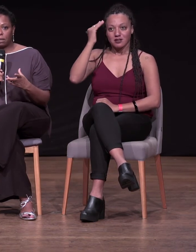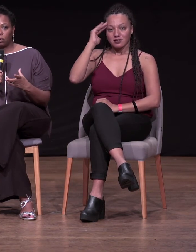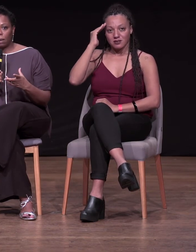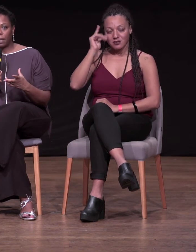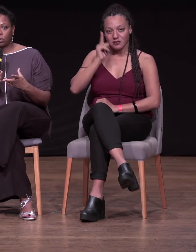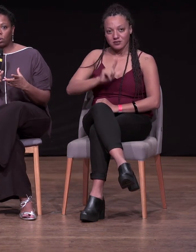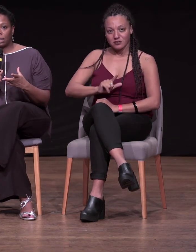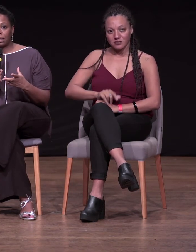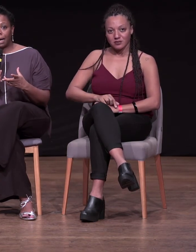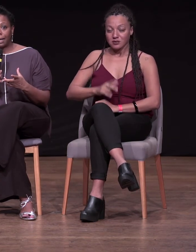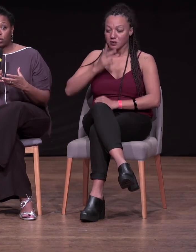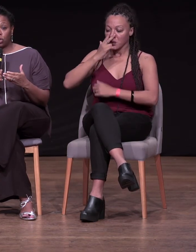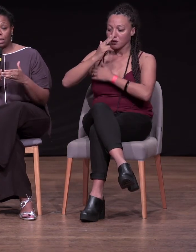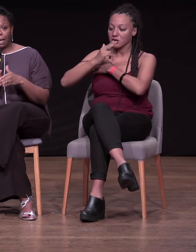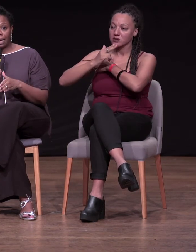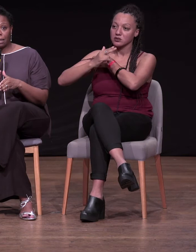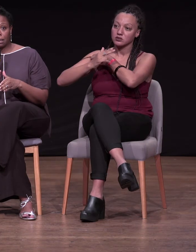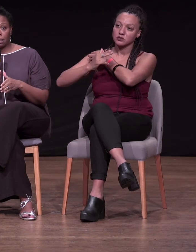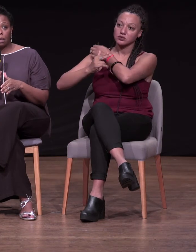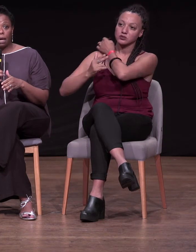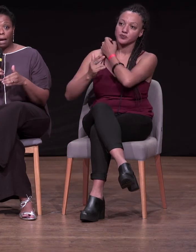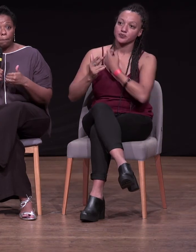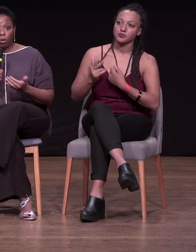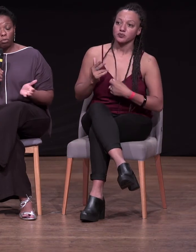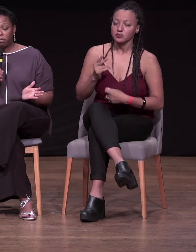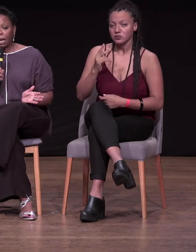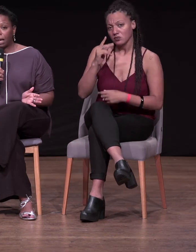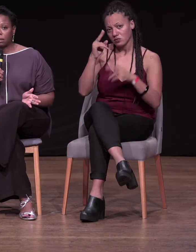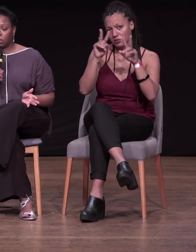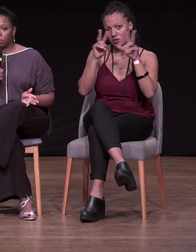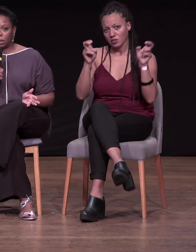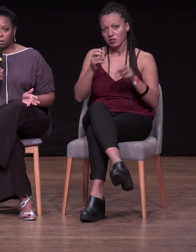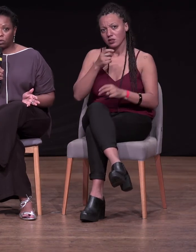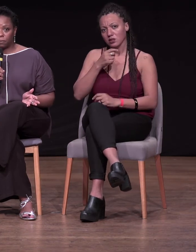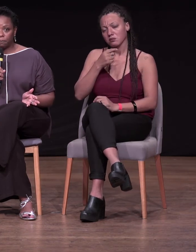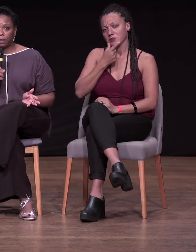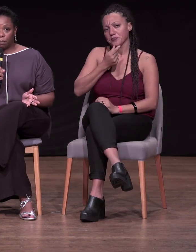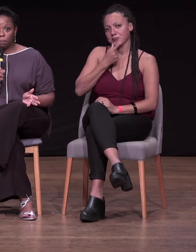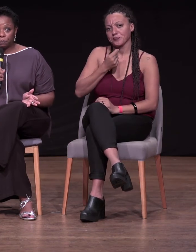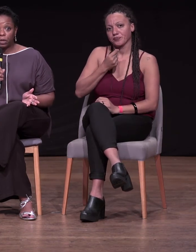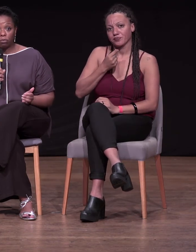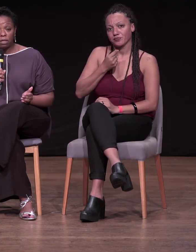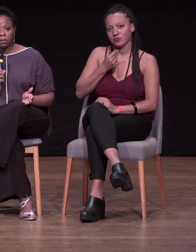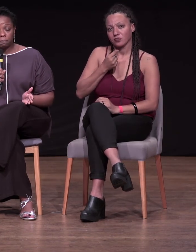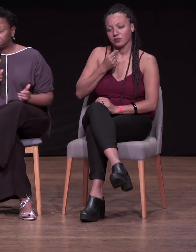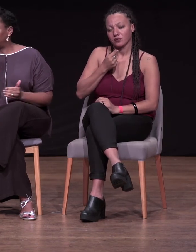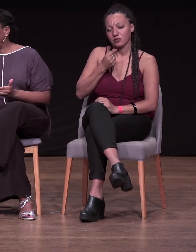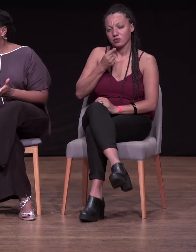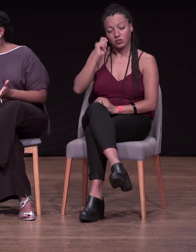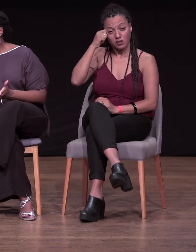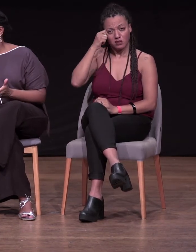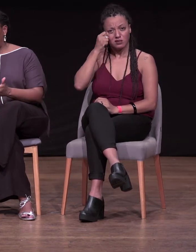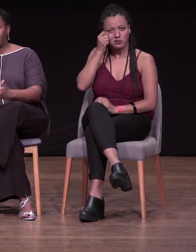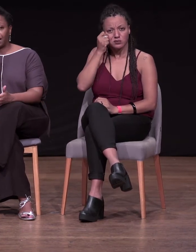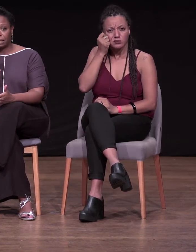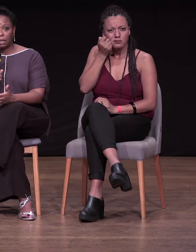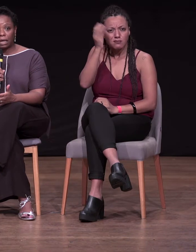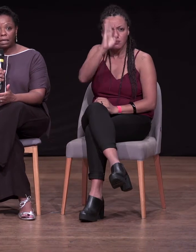que a questão da masculinidade negra é pouco falada no Brasil. Talvez bem pouco falada,